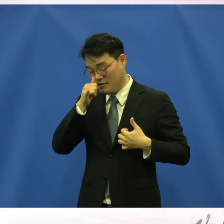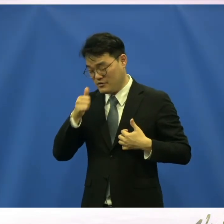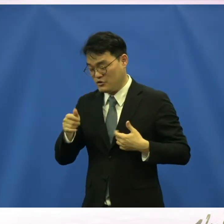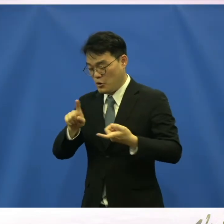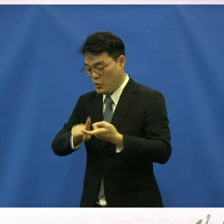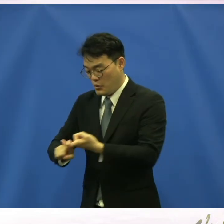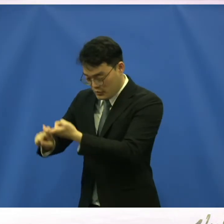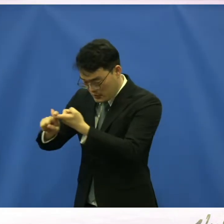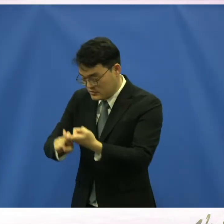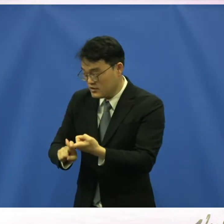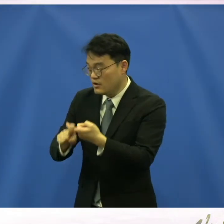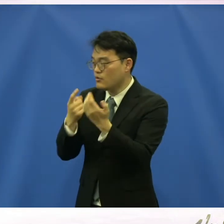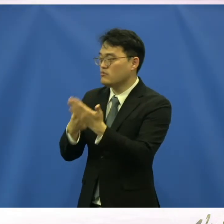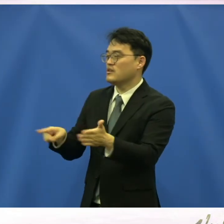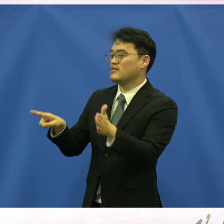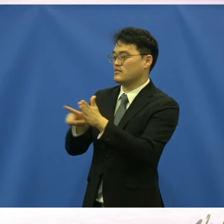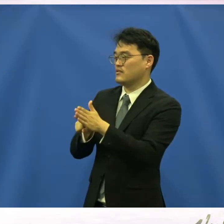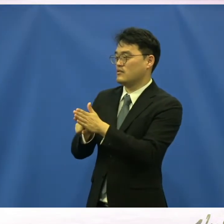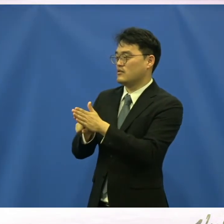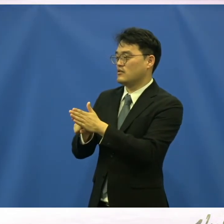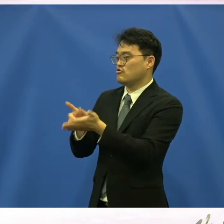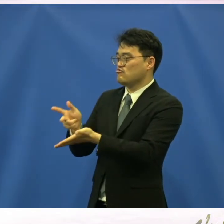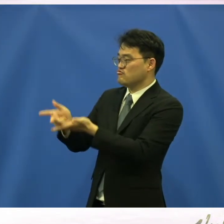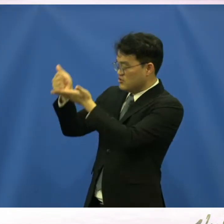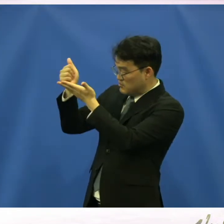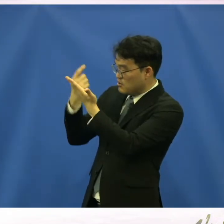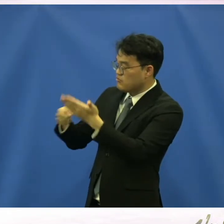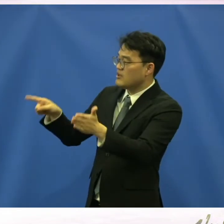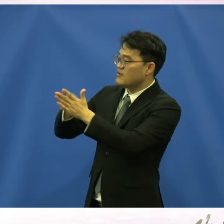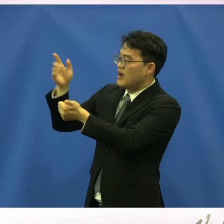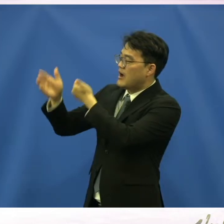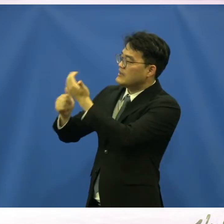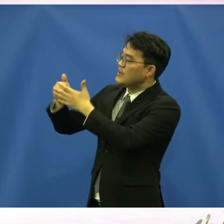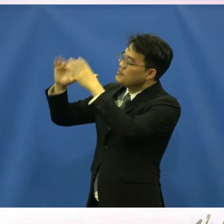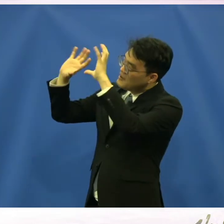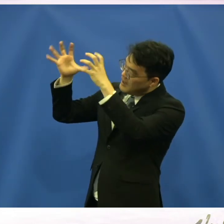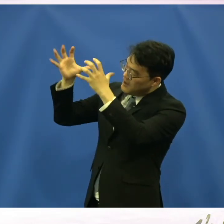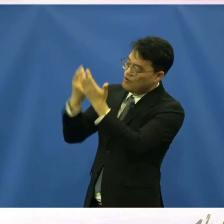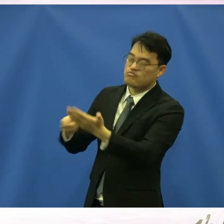위하여, 하나님의 나라를 위하여.